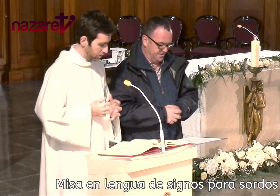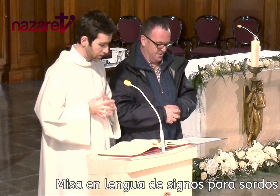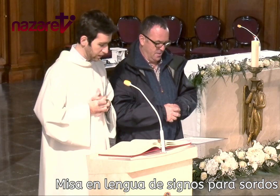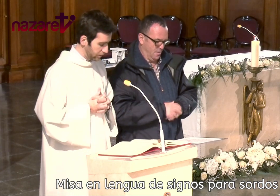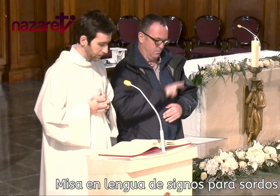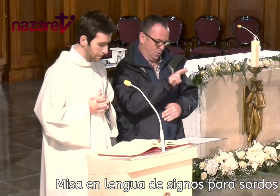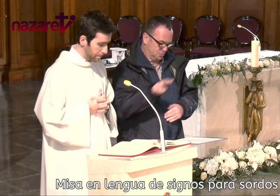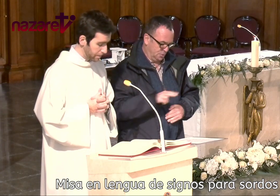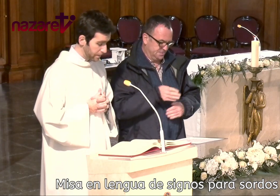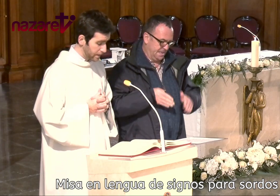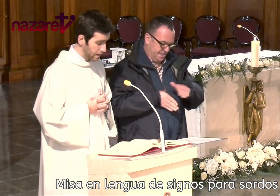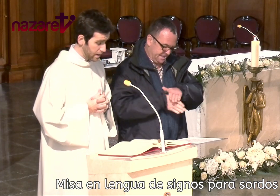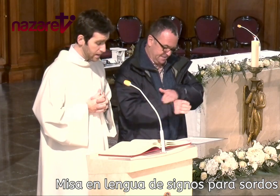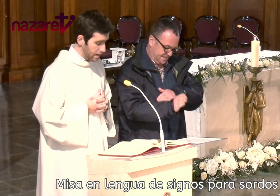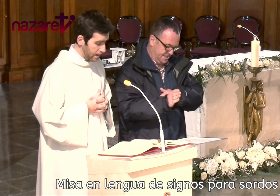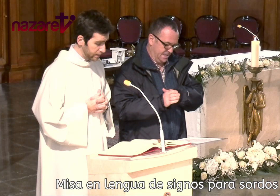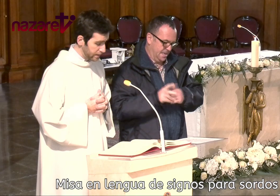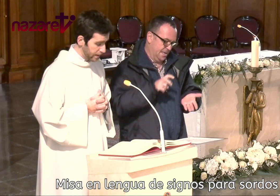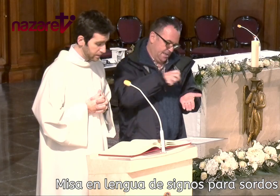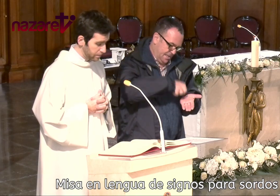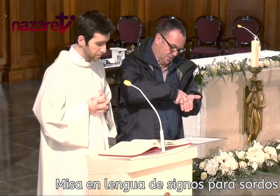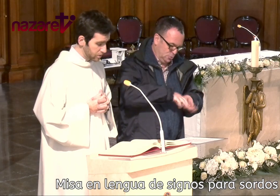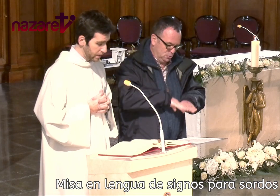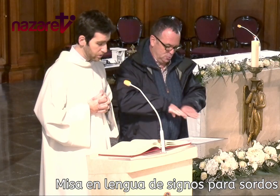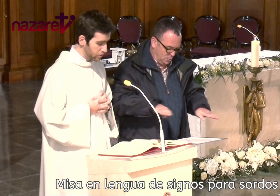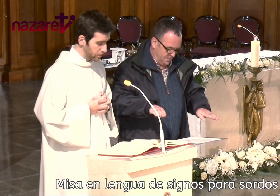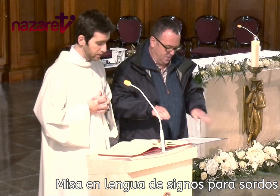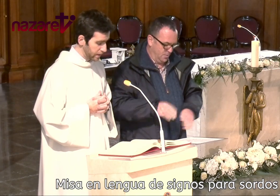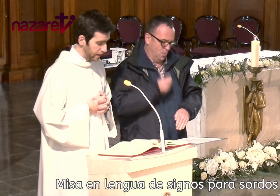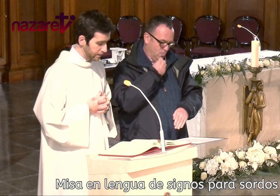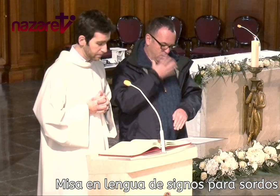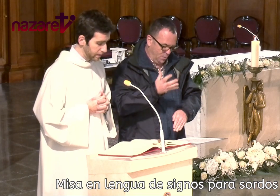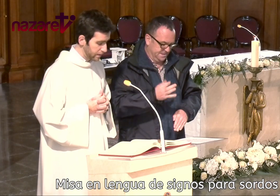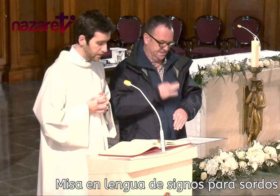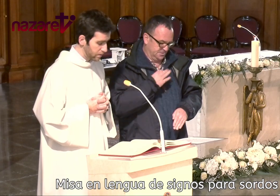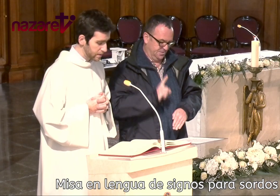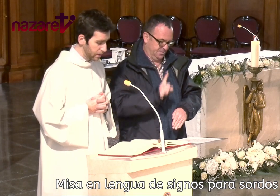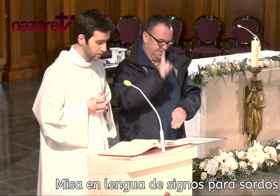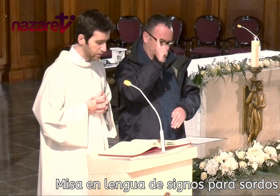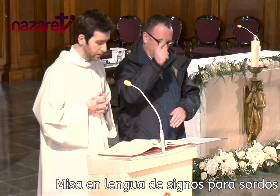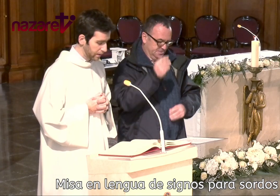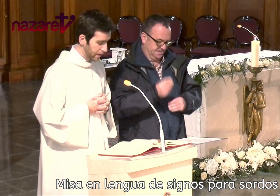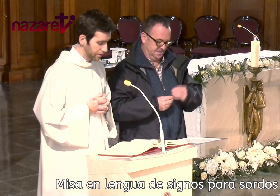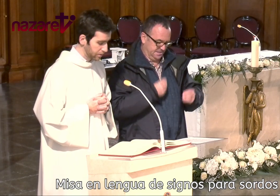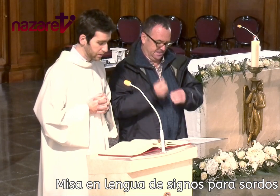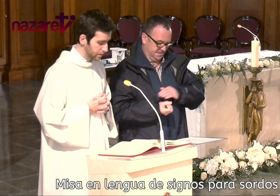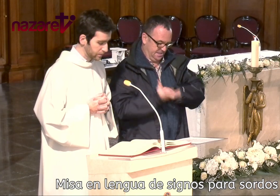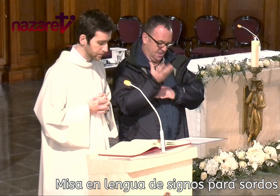corazón entrada postre monos por tierra bendiciendo al señor creador nuestro